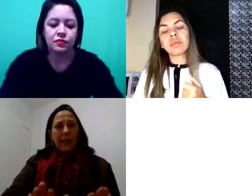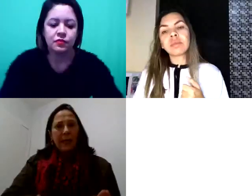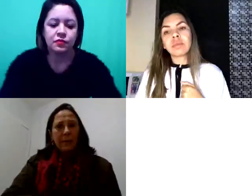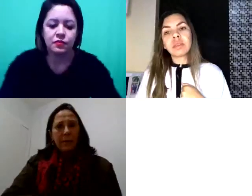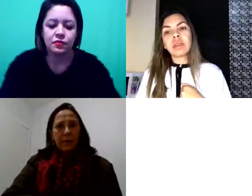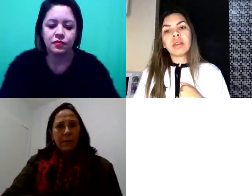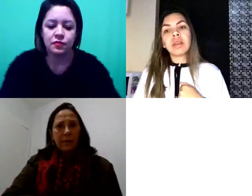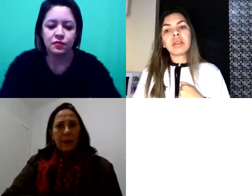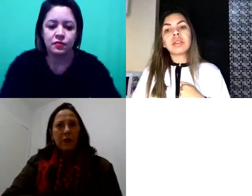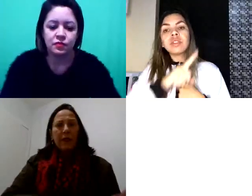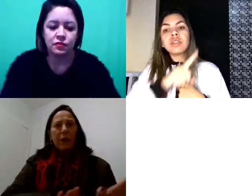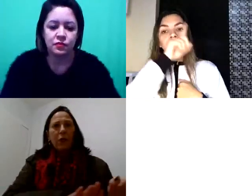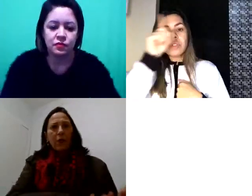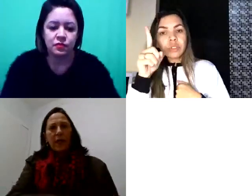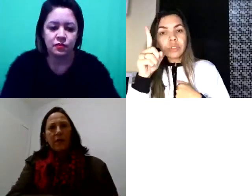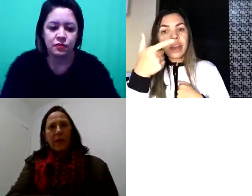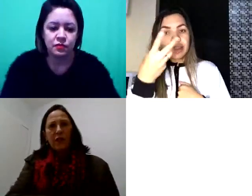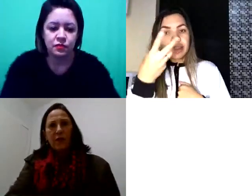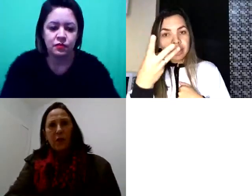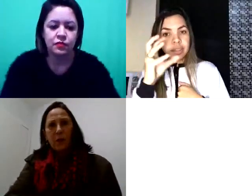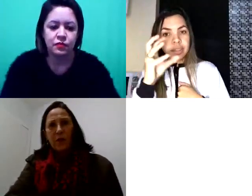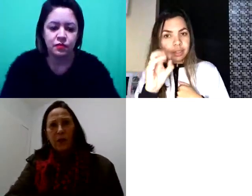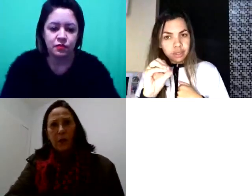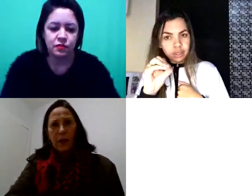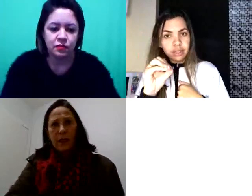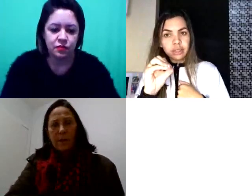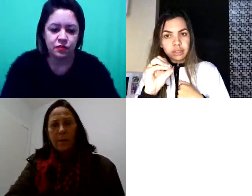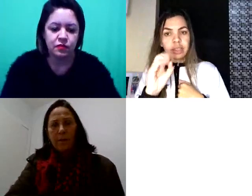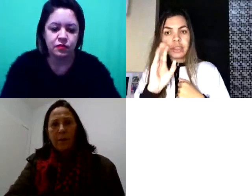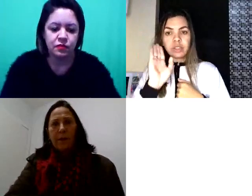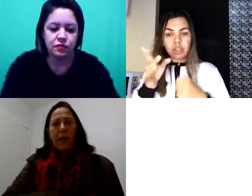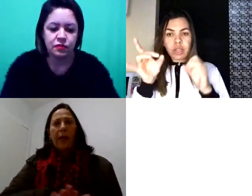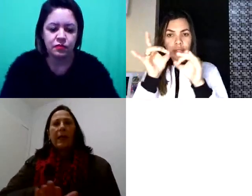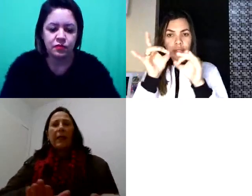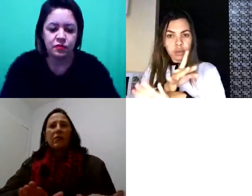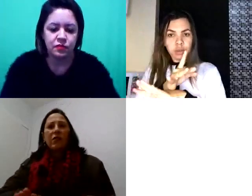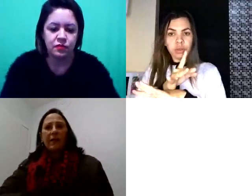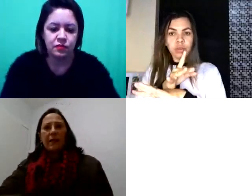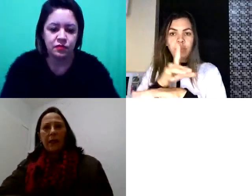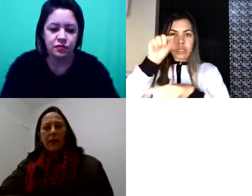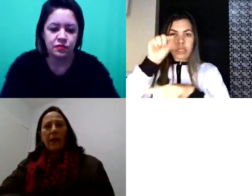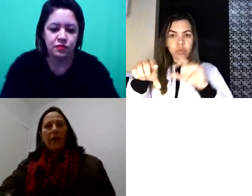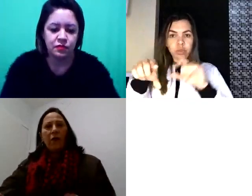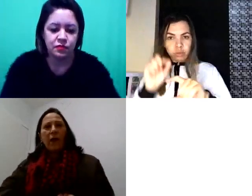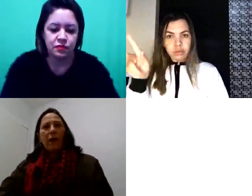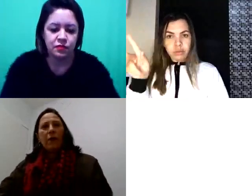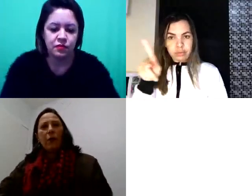30, já terminou o processo seletivo dos professores, tá? Dia 30, eu vou me reunir